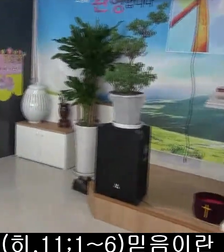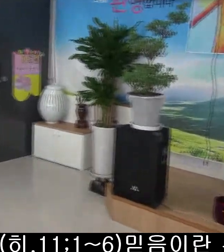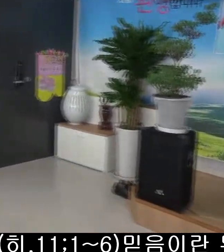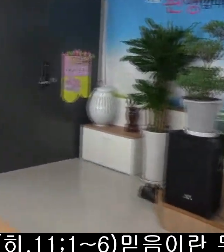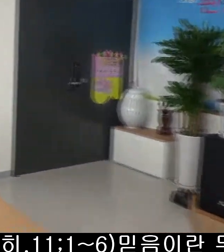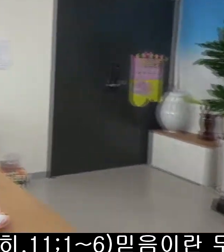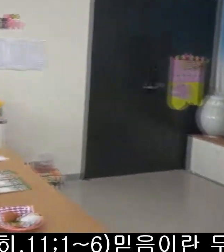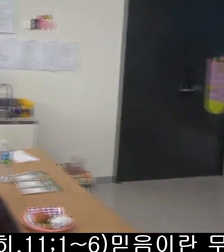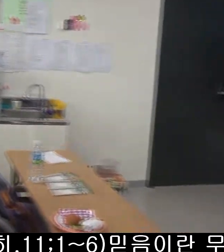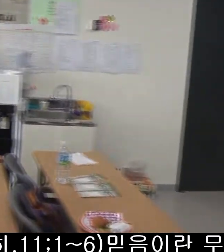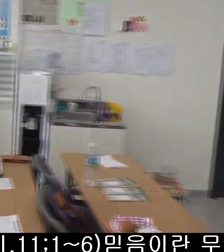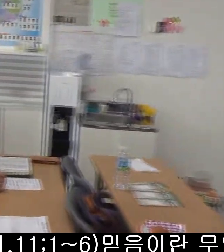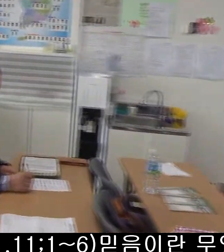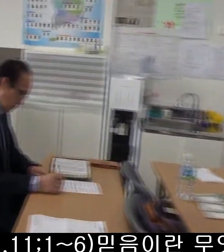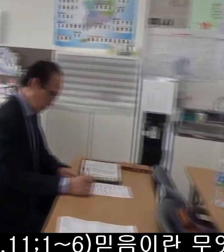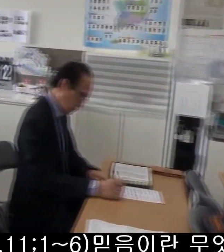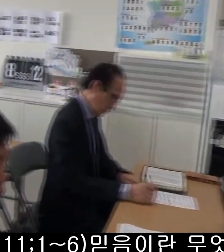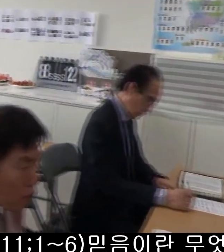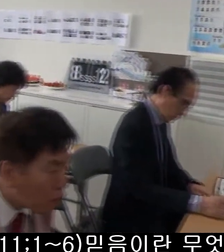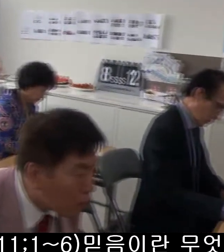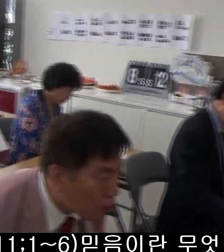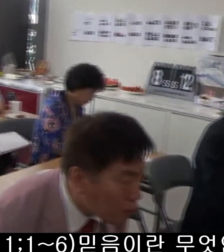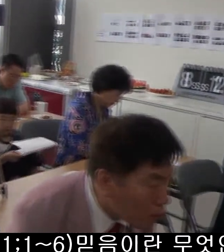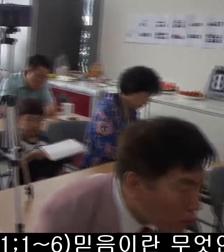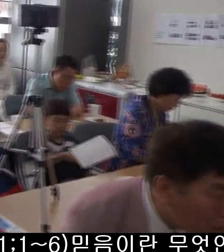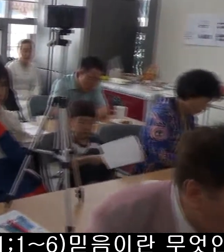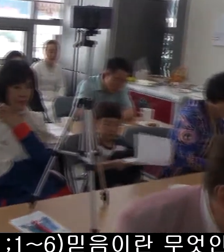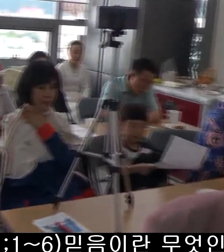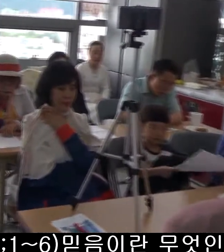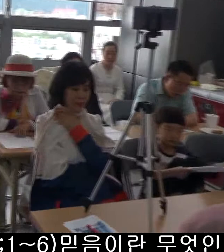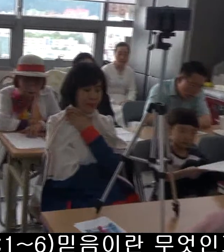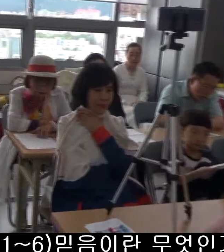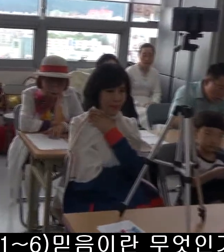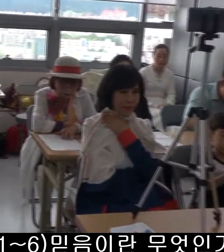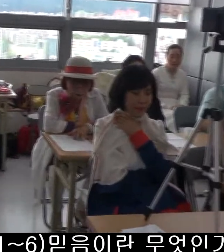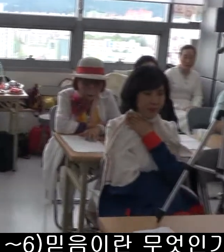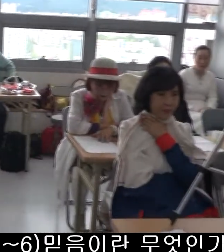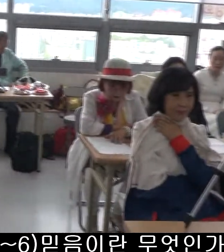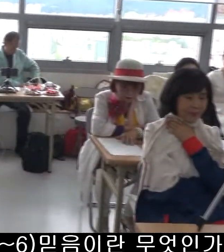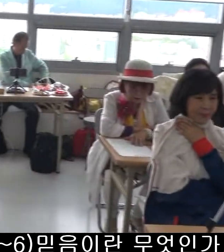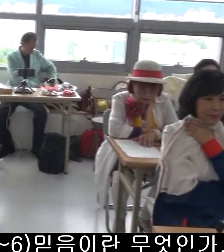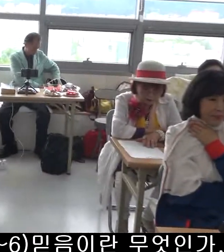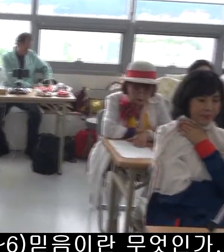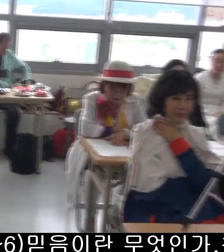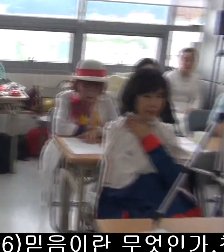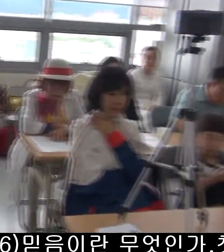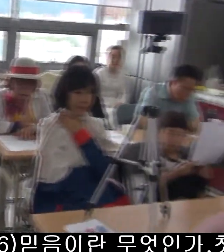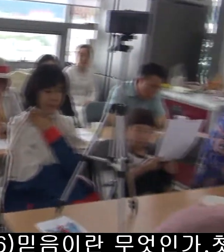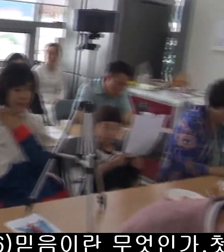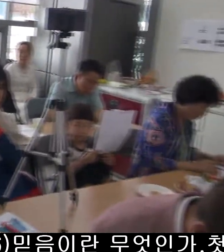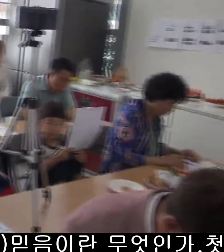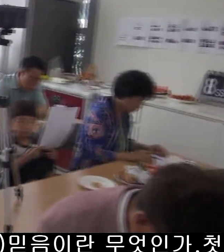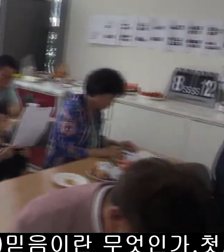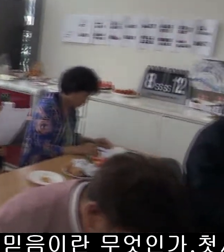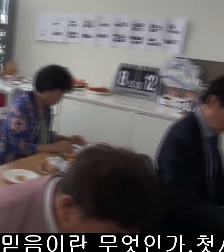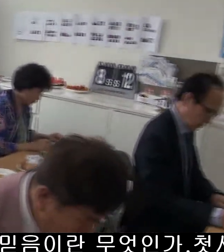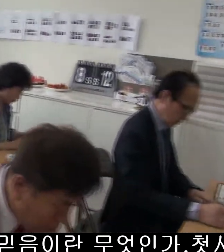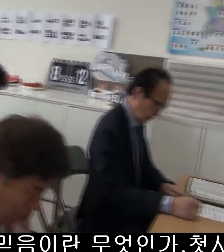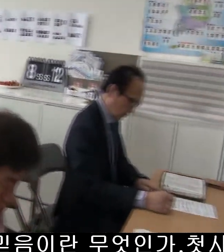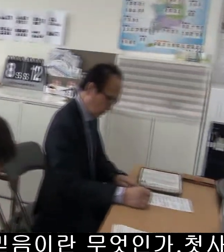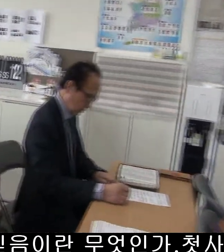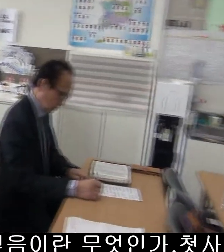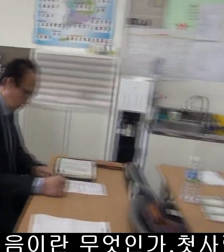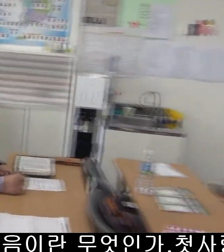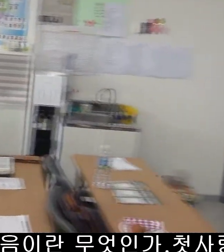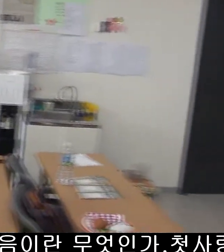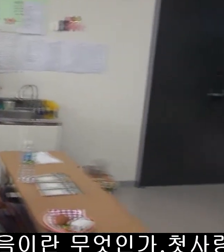믿으면서 살아간다는 것이 무엇보다도 중요한 우리의 삶의 원천이 되기 때문에 그렇습니다. 여러분. 하나님 믿는다, 또